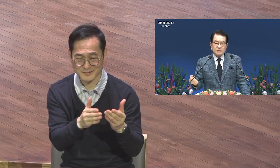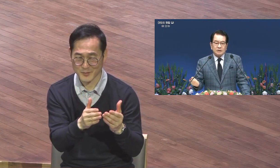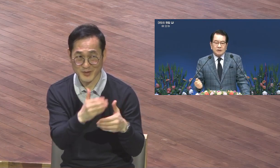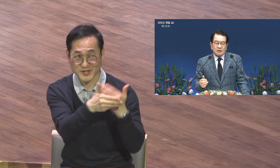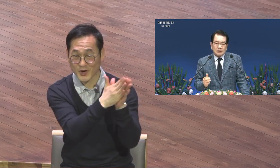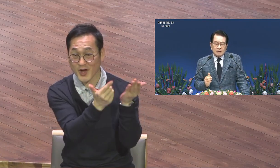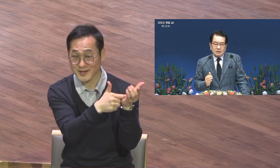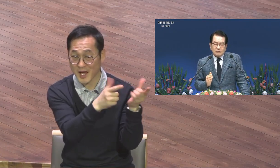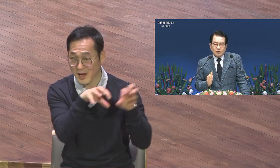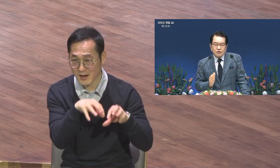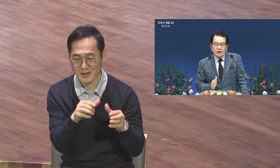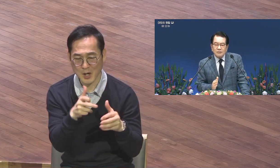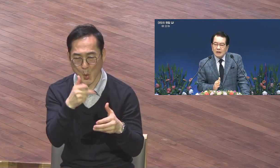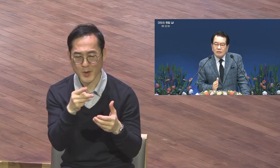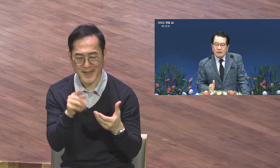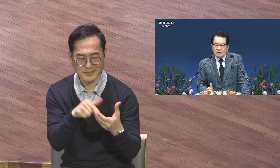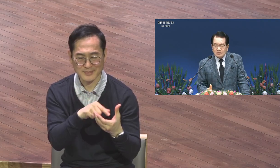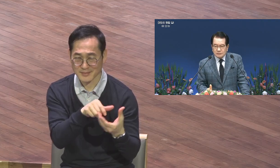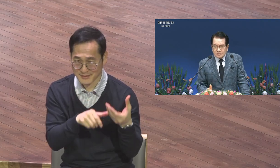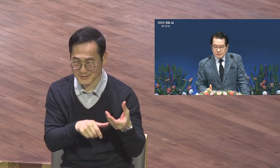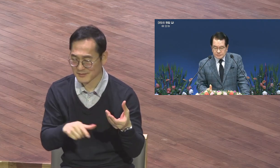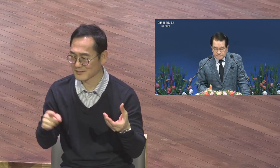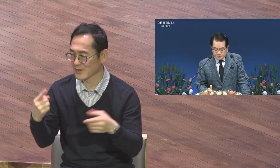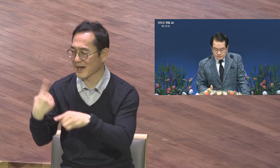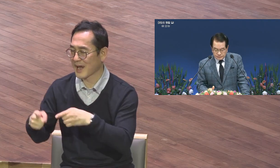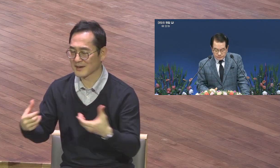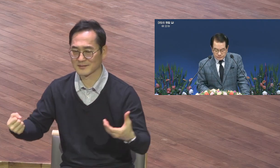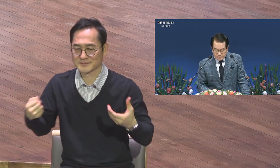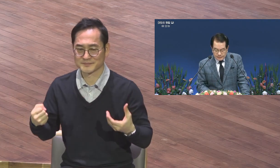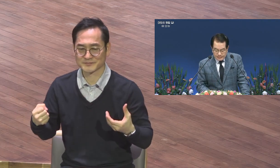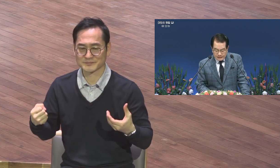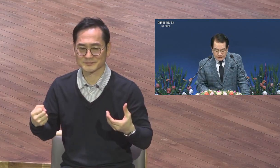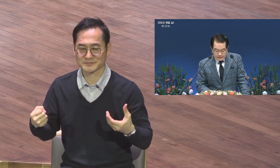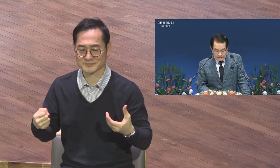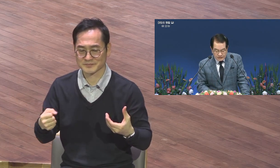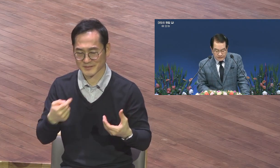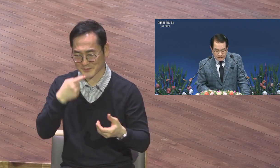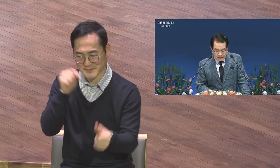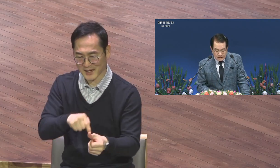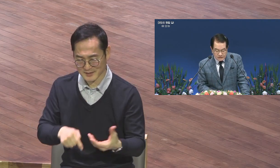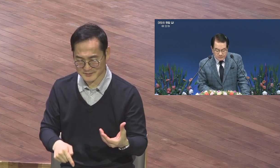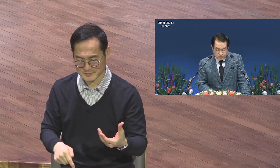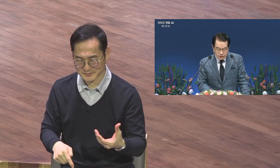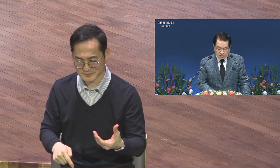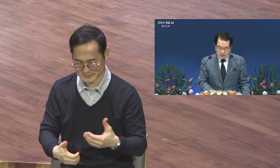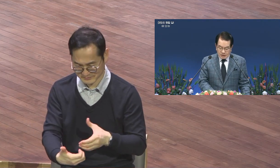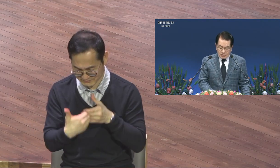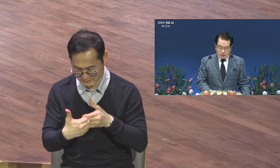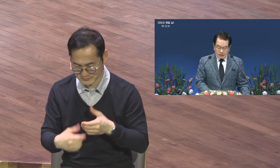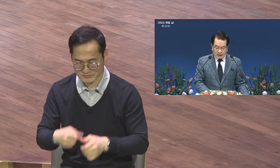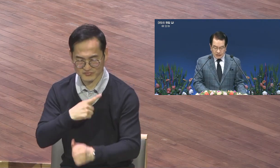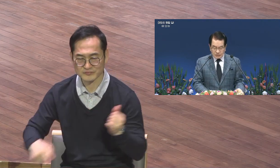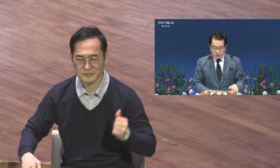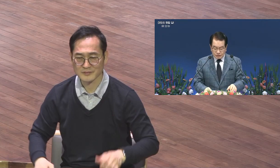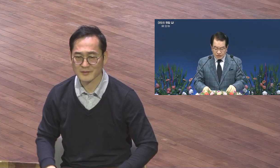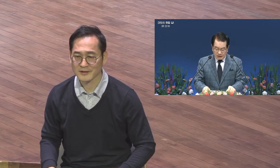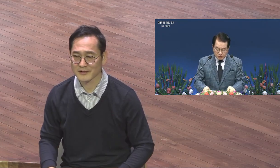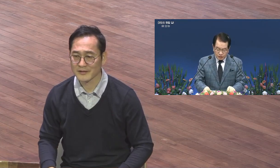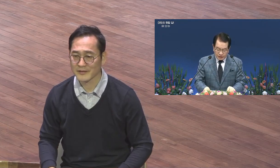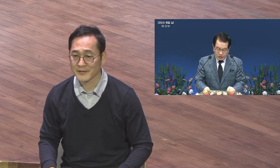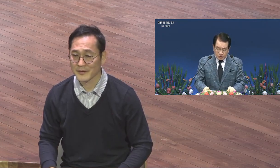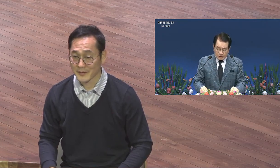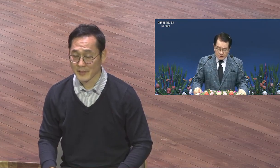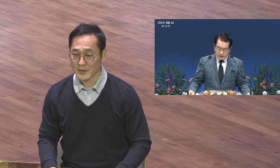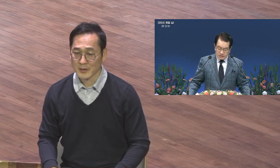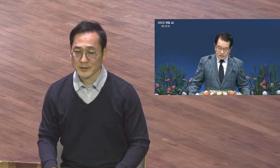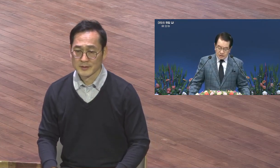칼이요. 무슬림의 결과는 그렇습니다. 그 형태만 달라졌지 본질은 거의 같거든요.